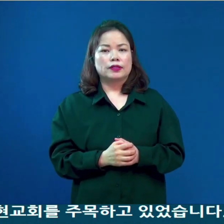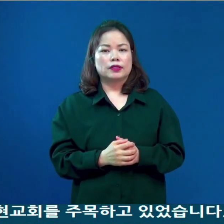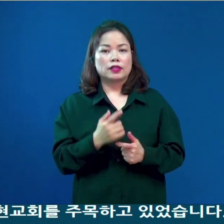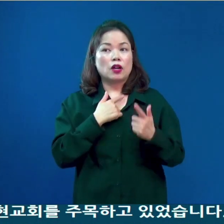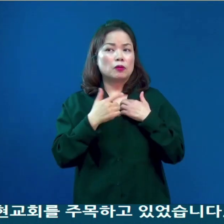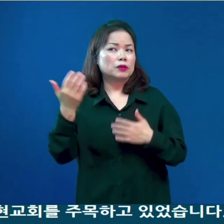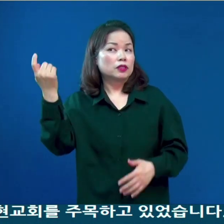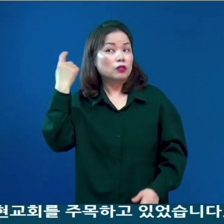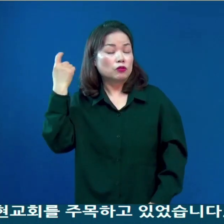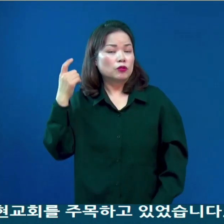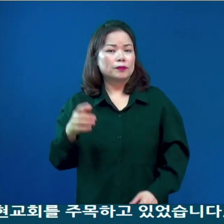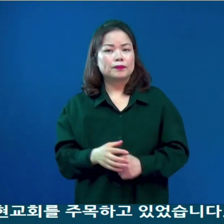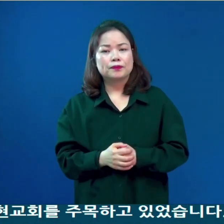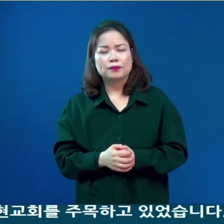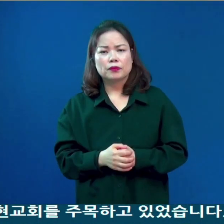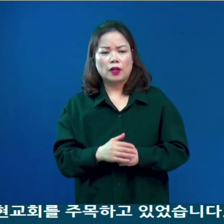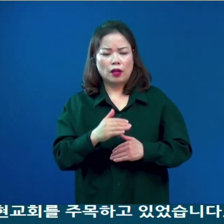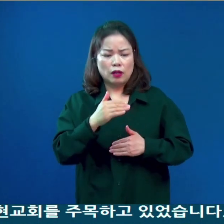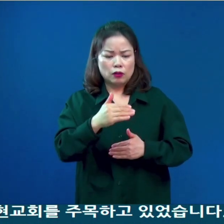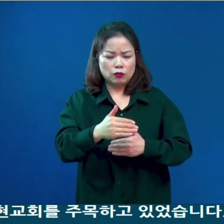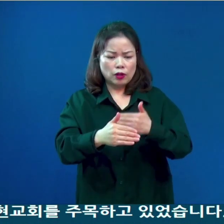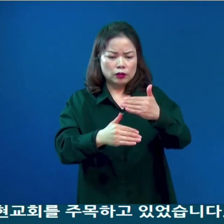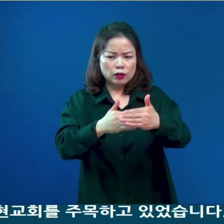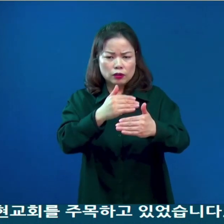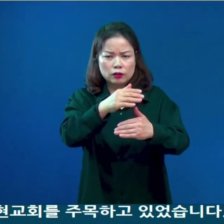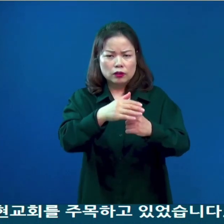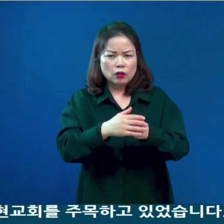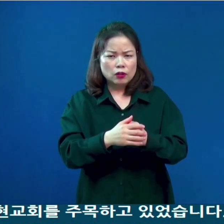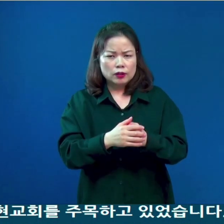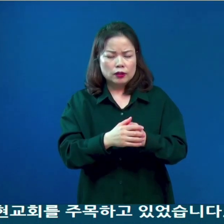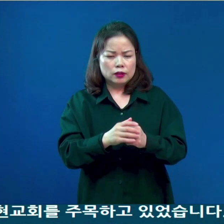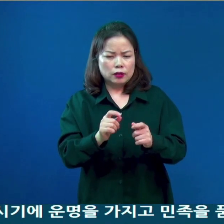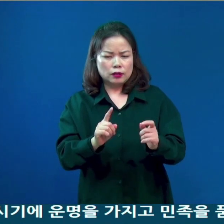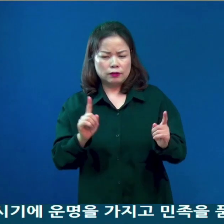그 과정에서 먼 발치에서 기도하고